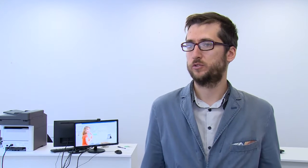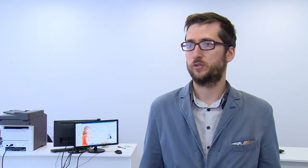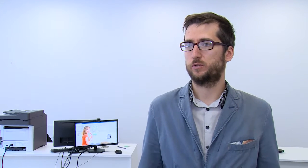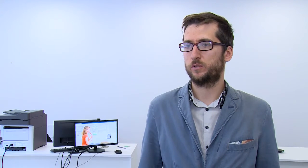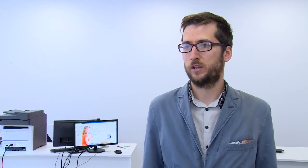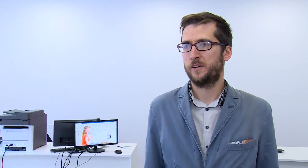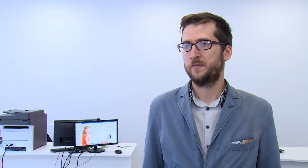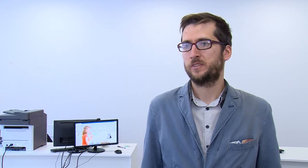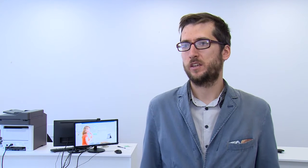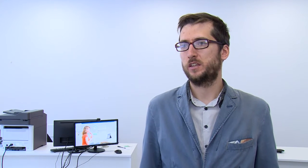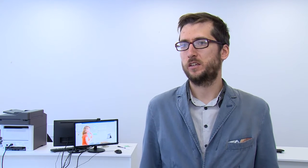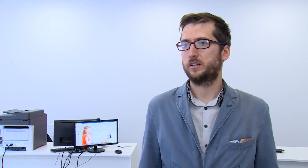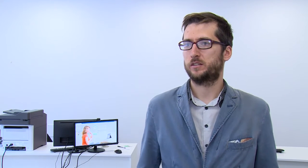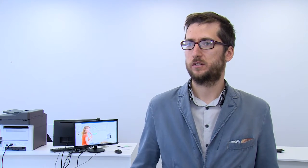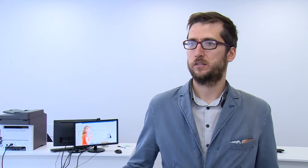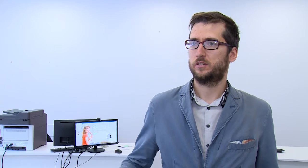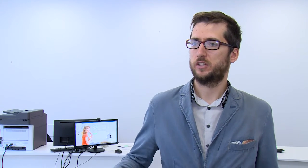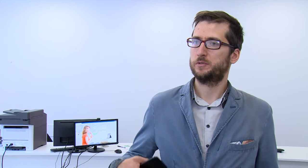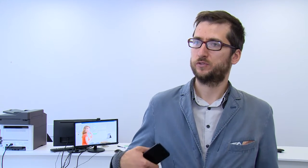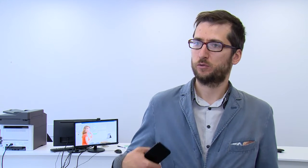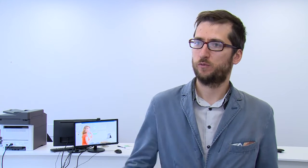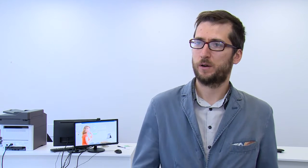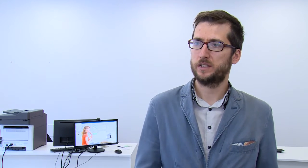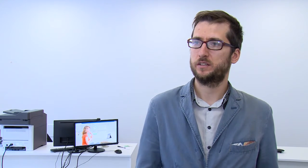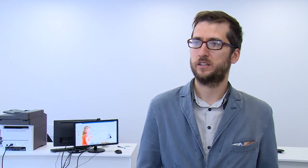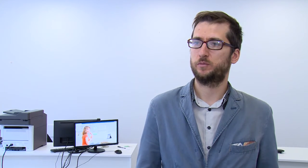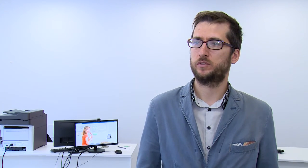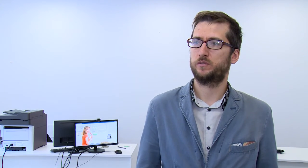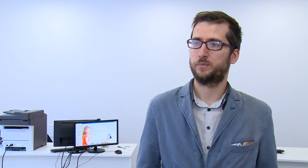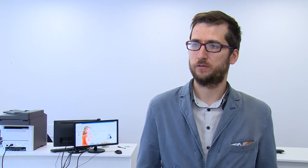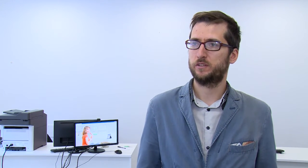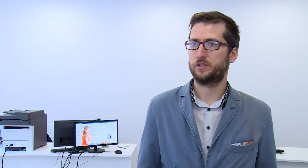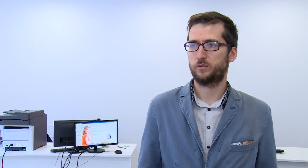ничего не готовили. И именно в таком формате это будет впервые в